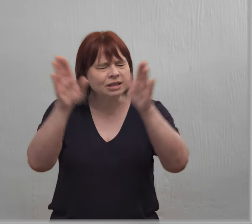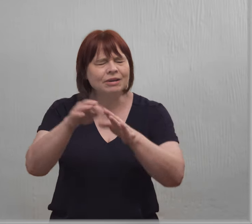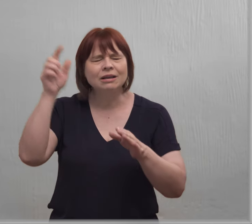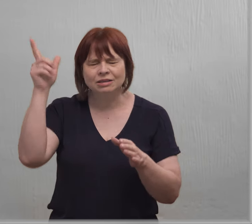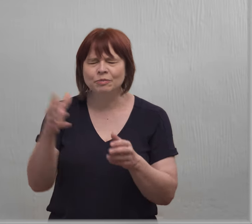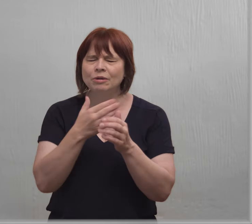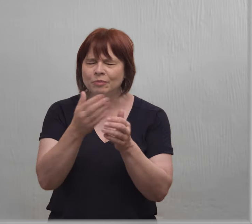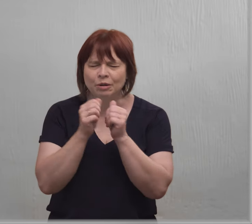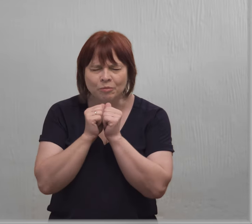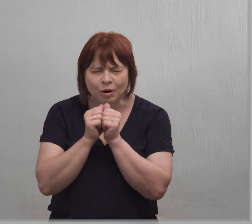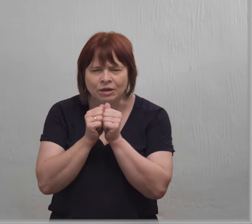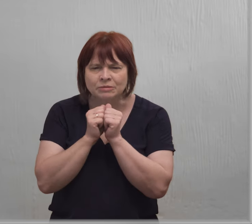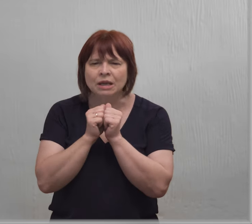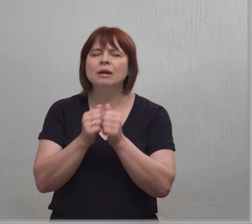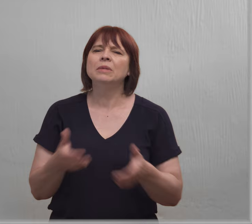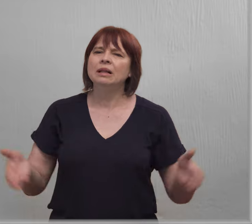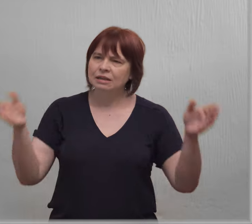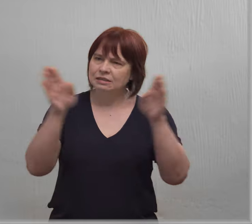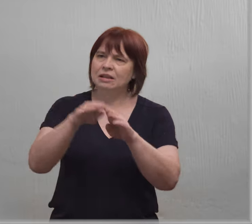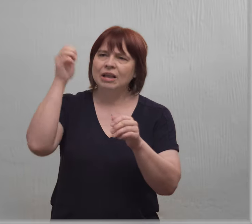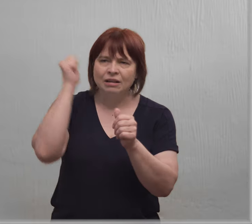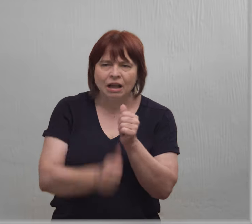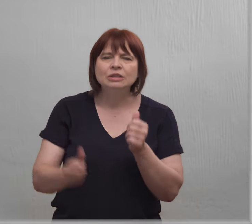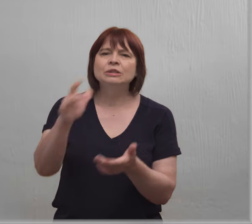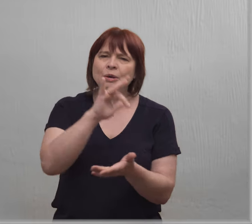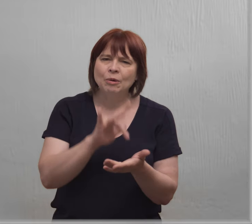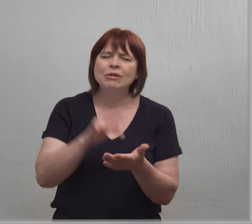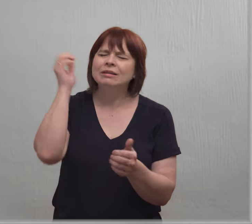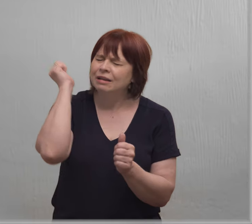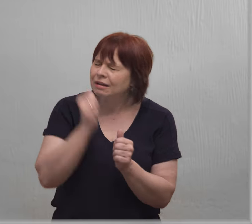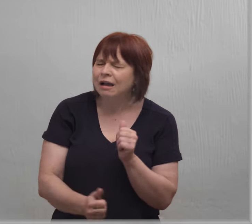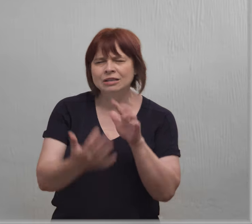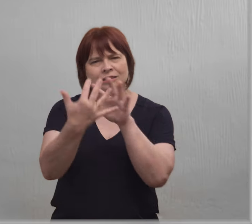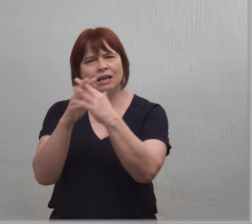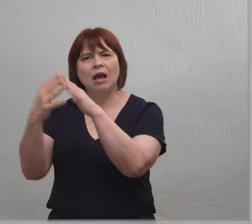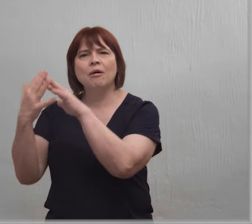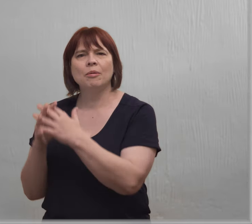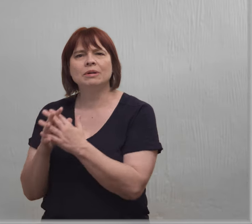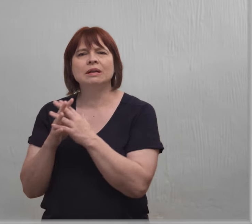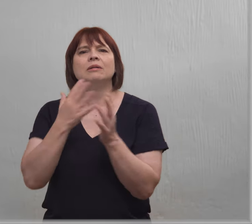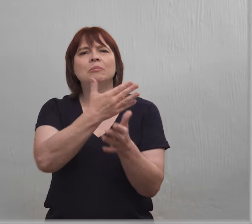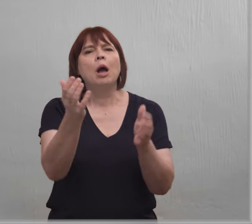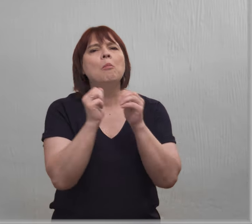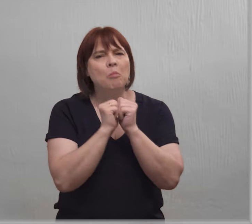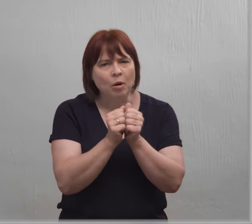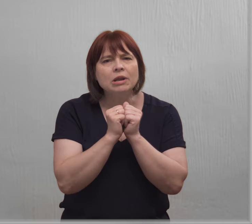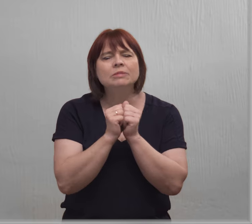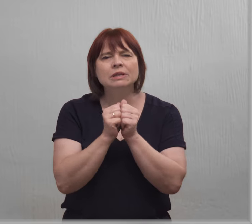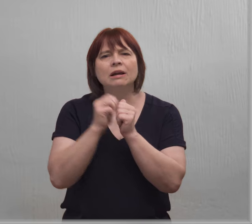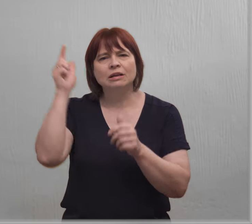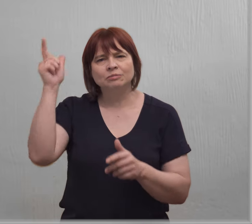молимся об этом. Благослови каждый город, каждый аул. Мы молимся,